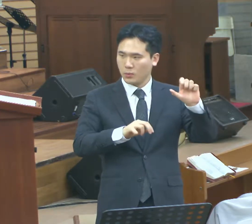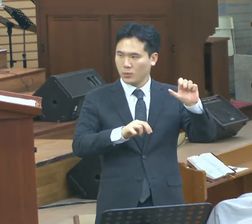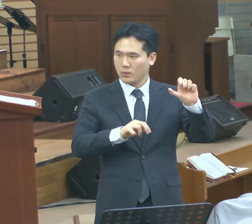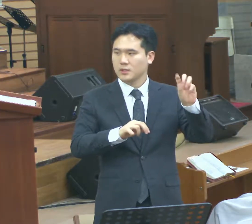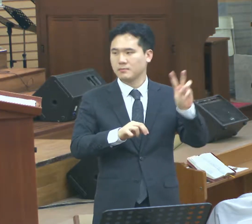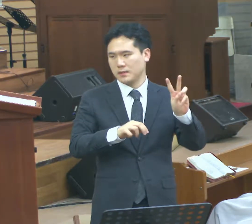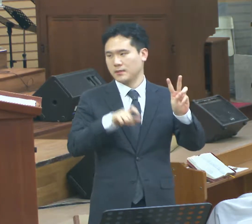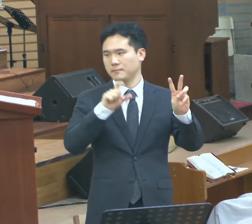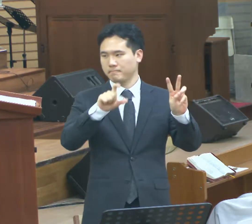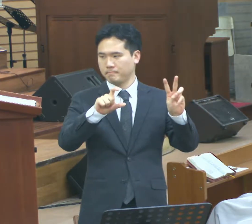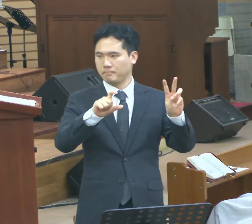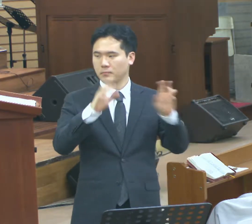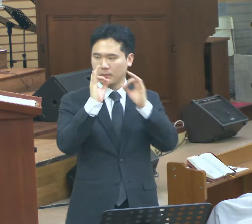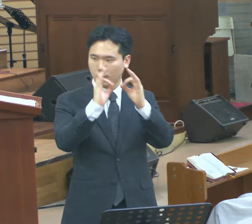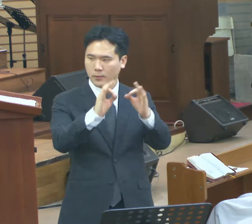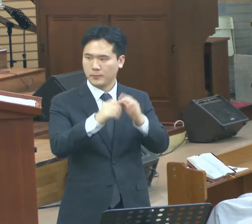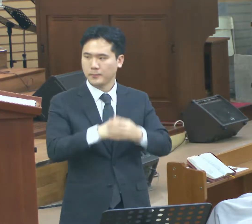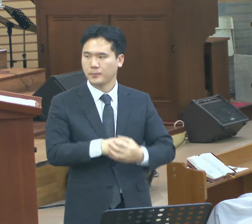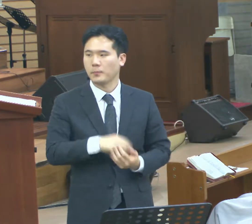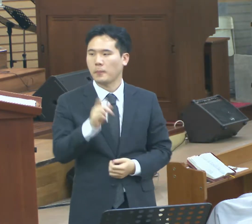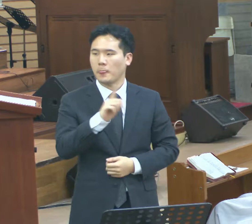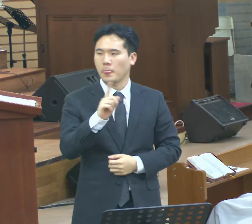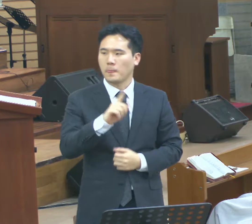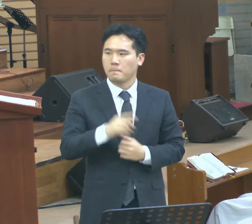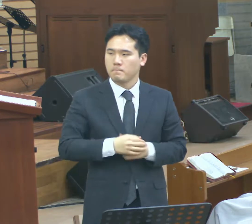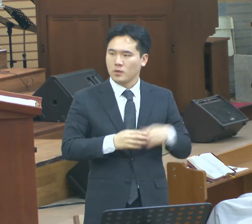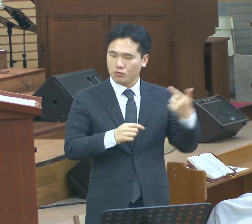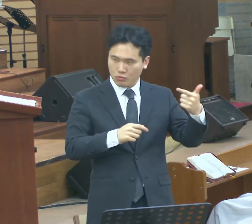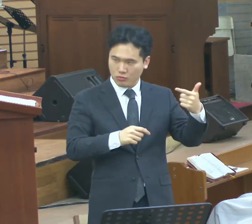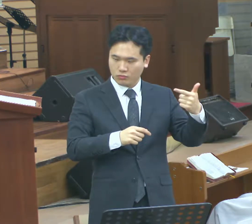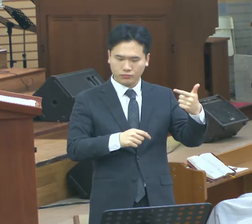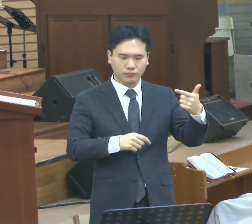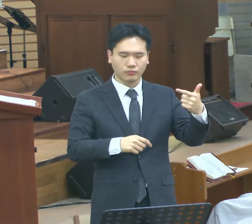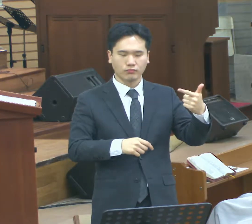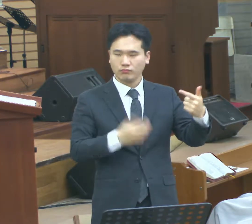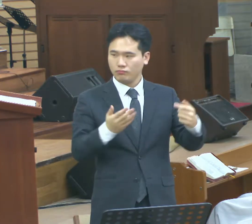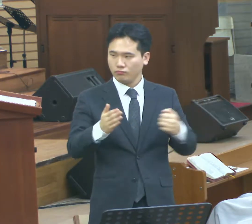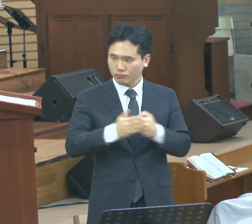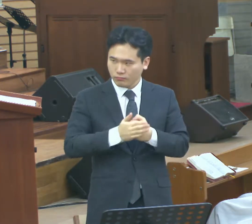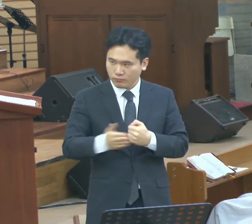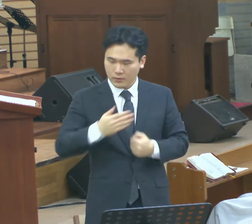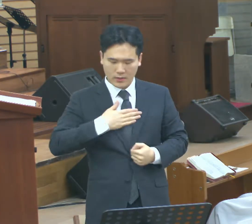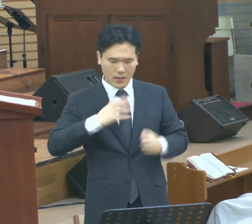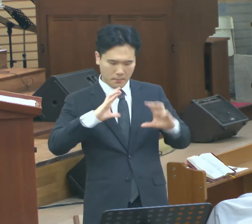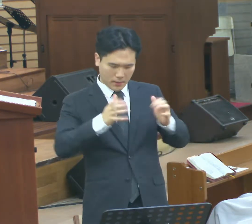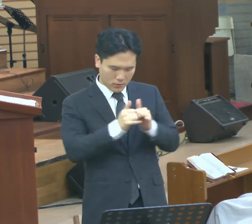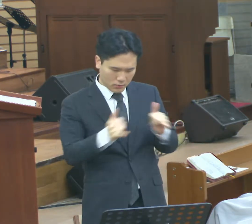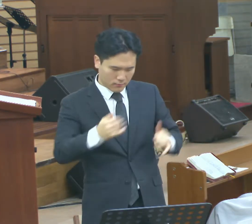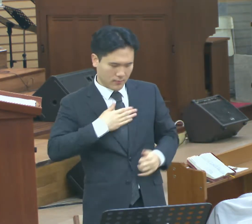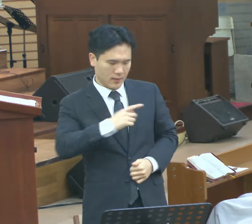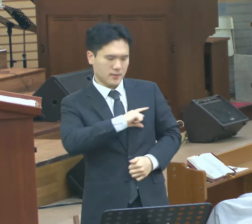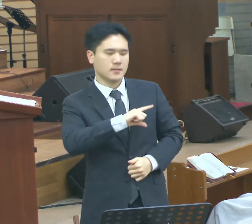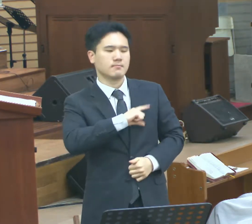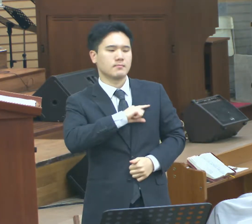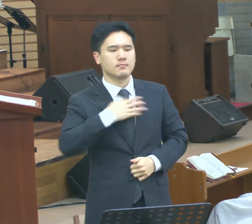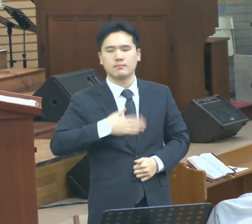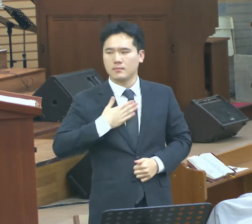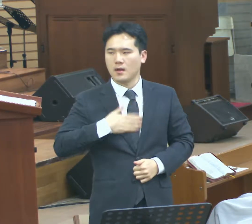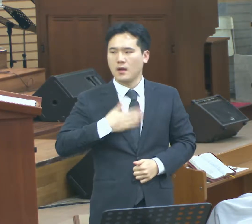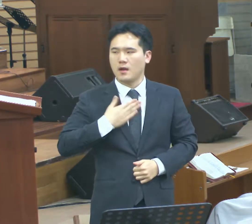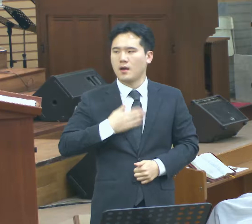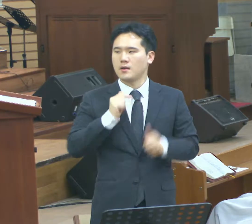이사야 52장이에요. 6절이 제일 윗줄, 그러므로 내 백성은 내 이름을 알리라